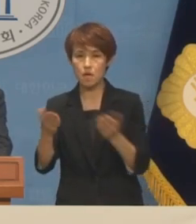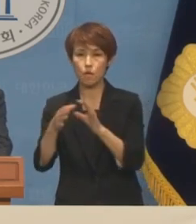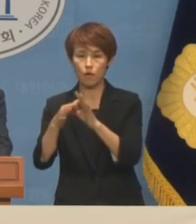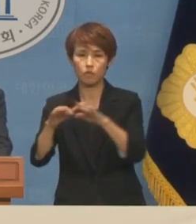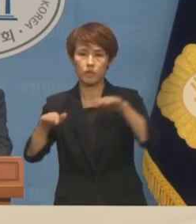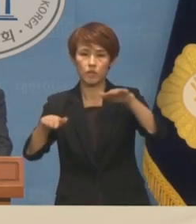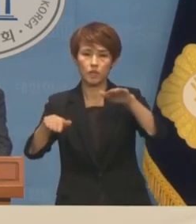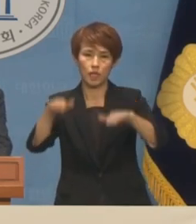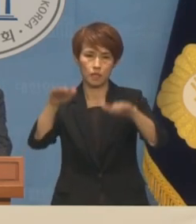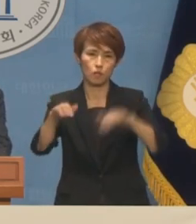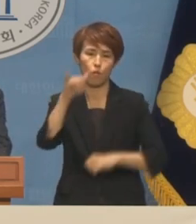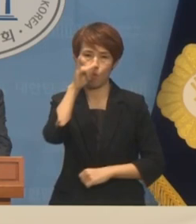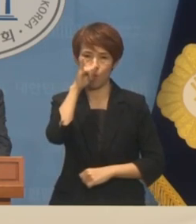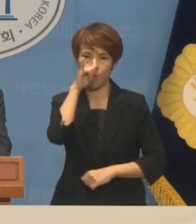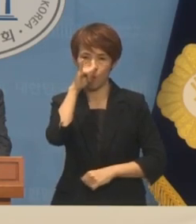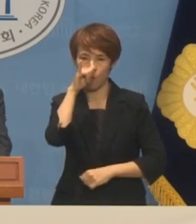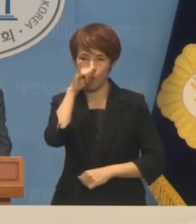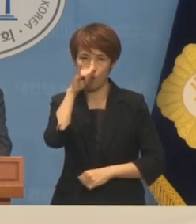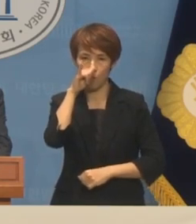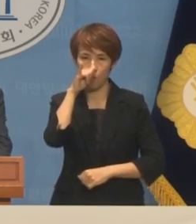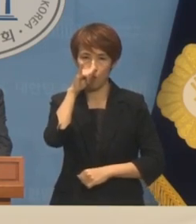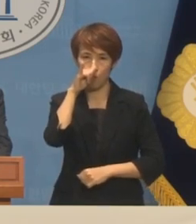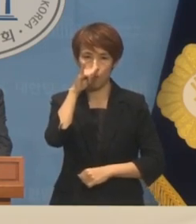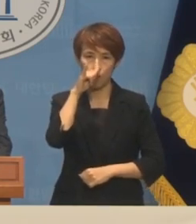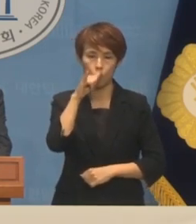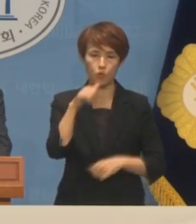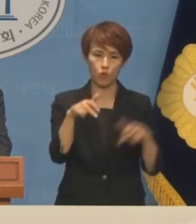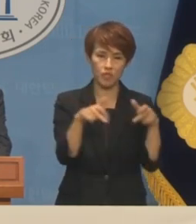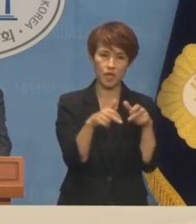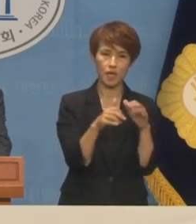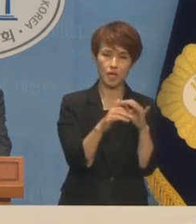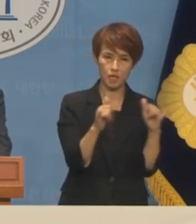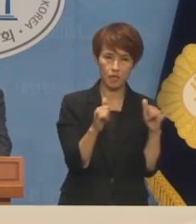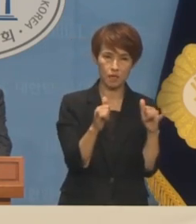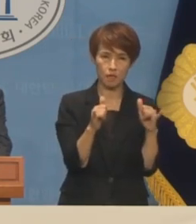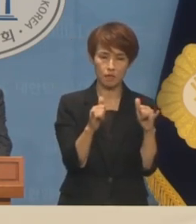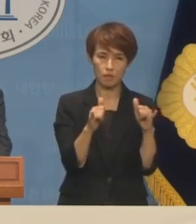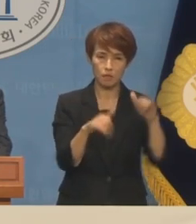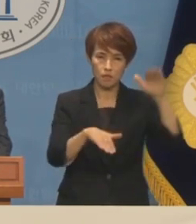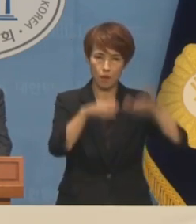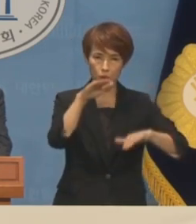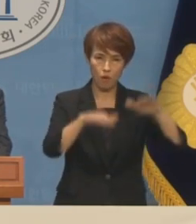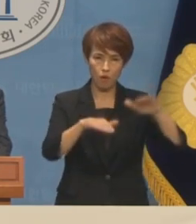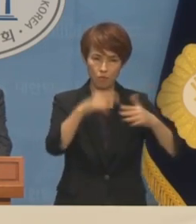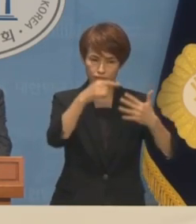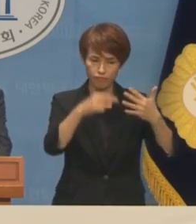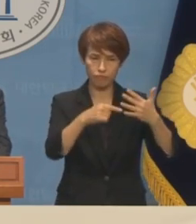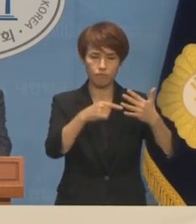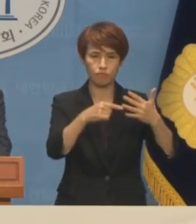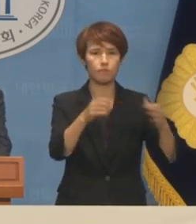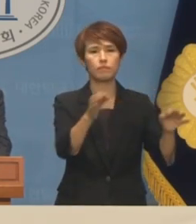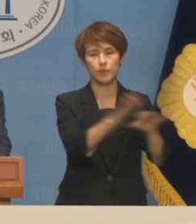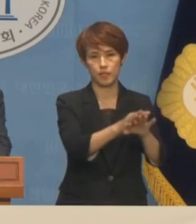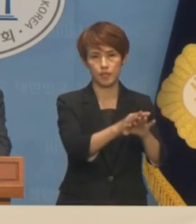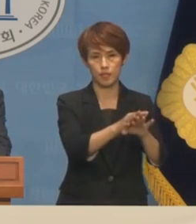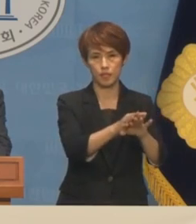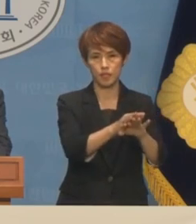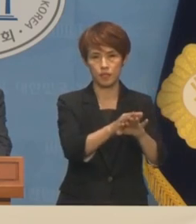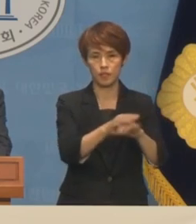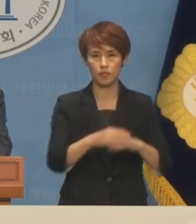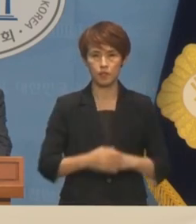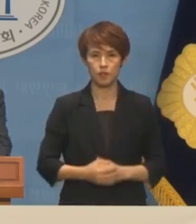적용, 그리고 수습 및 장애인 차별 조항을 폐지하고 최저임금위원회의